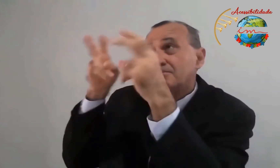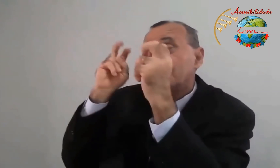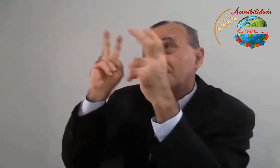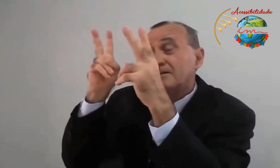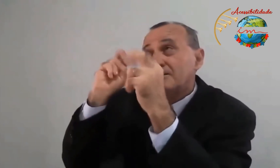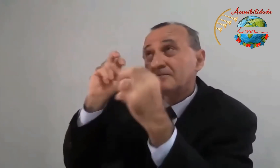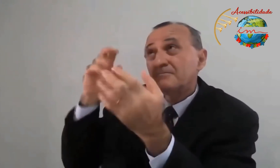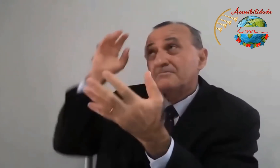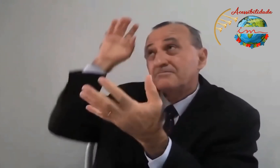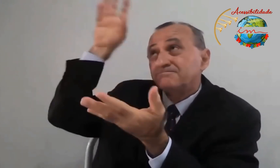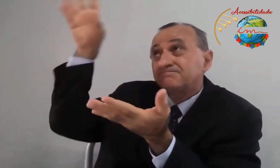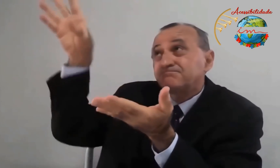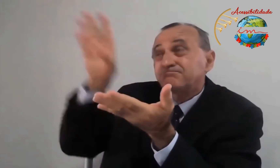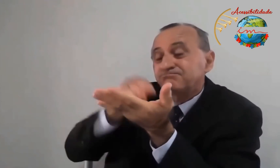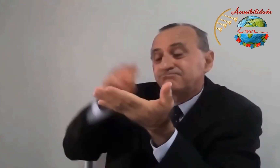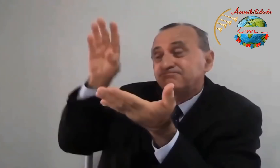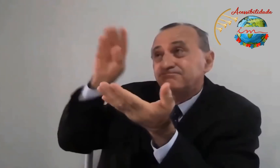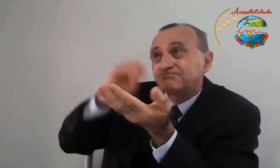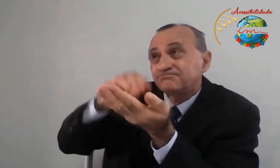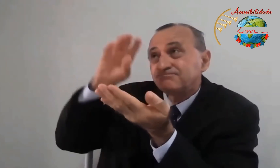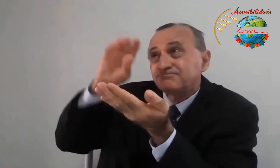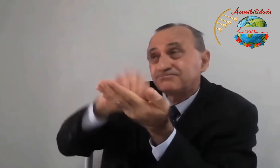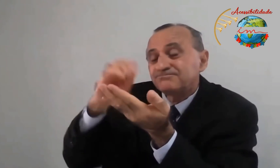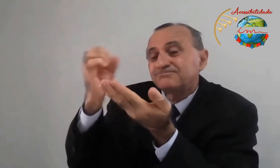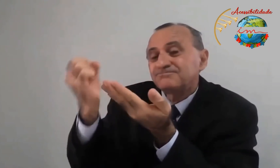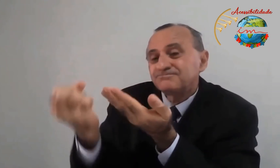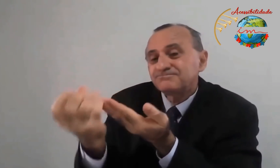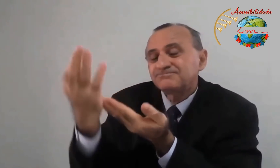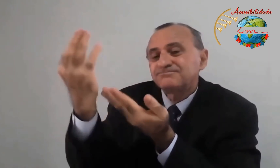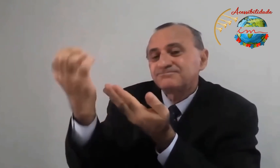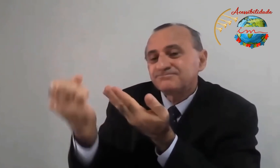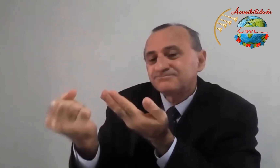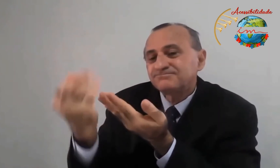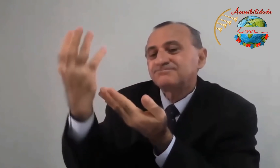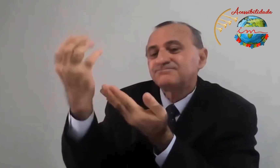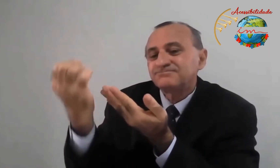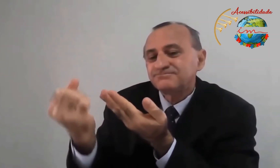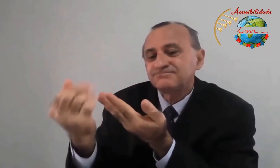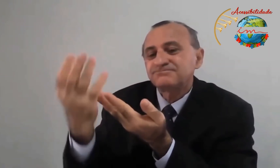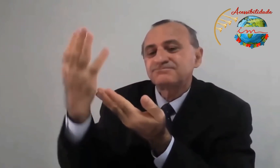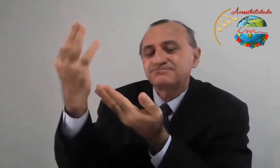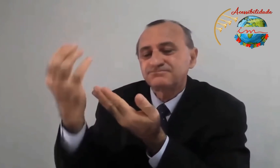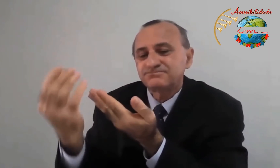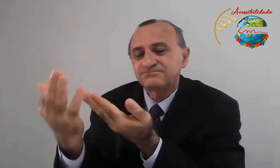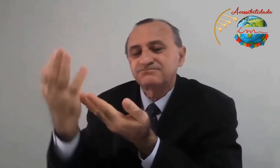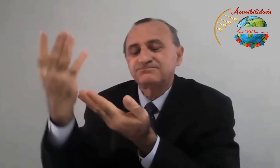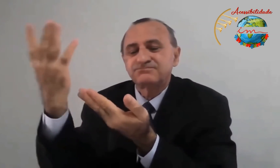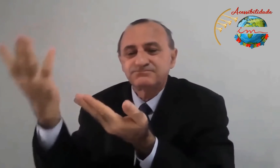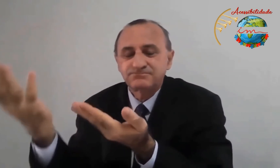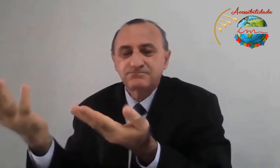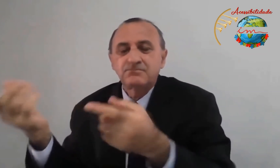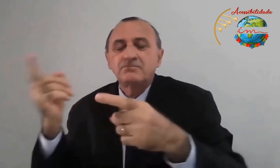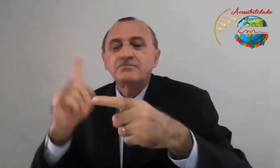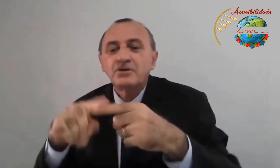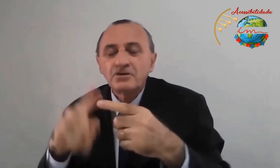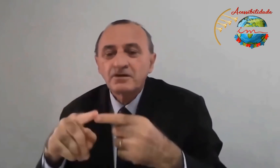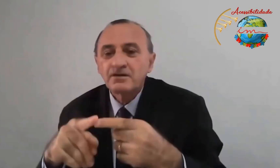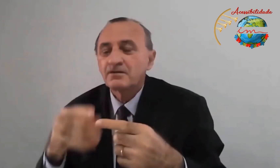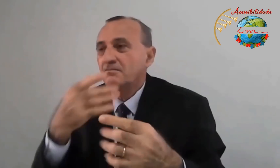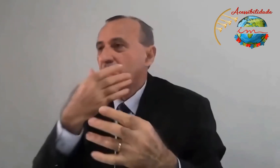Espírito Santo, não é verdade? E nós precisamos então manter as nossas candeias acesas. Por quê?